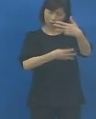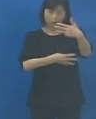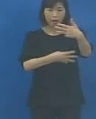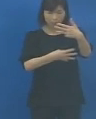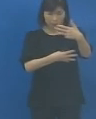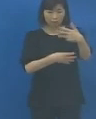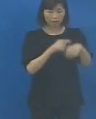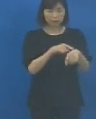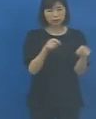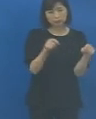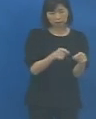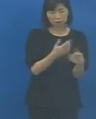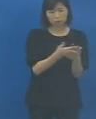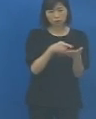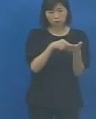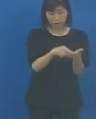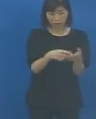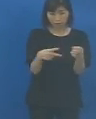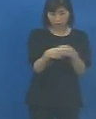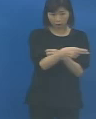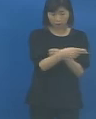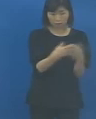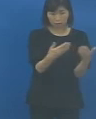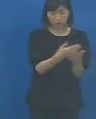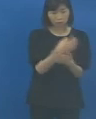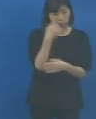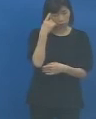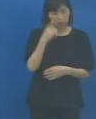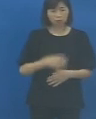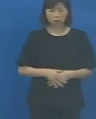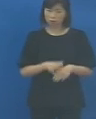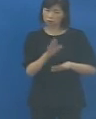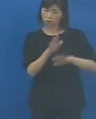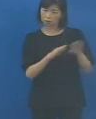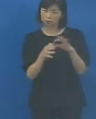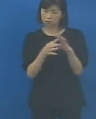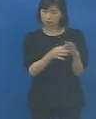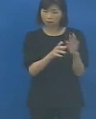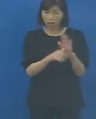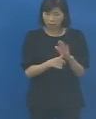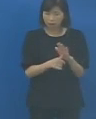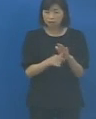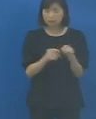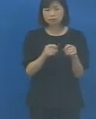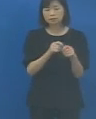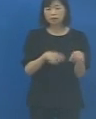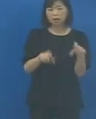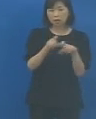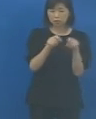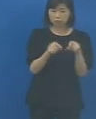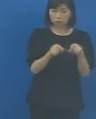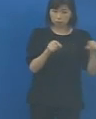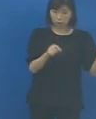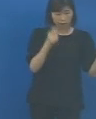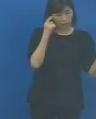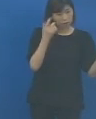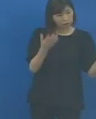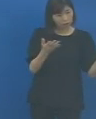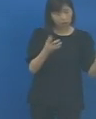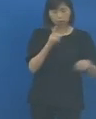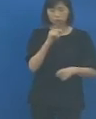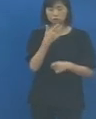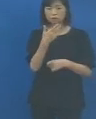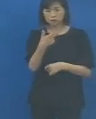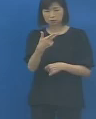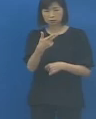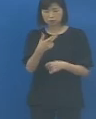中で解除する基準だったりとか、この状況が続けばさらに延長も考えられているのか、あと合わせて鳥取市で集団的な感染が見られるというふ